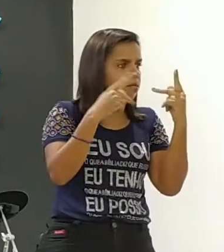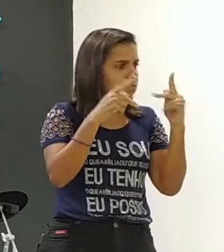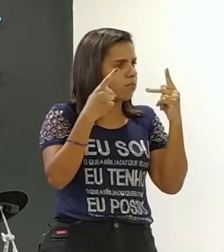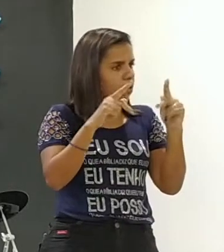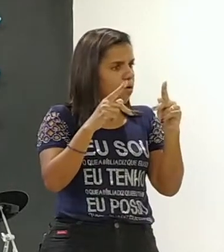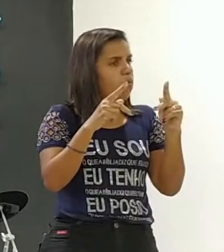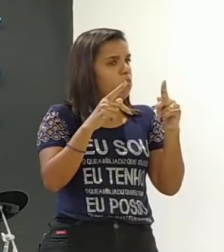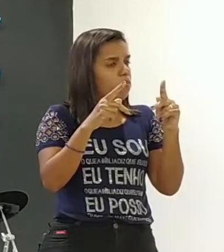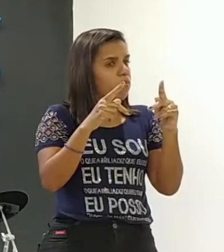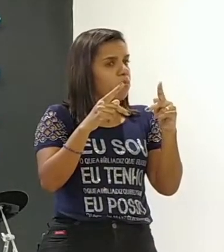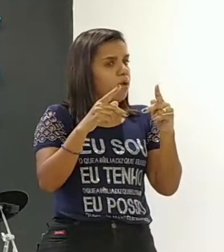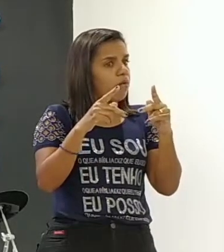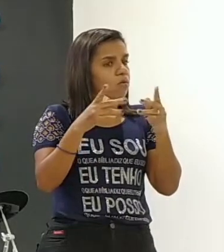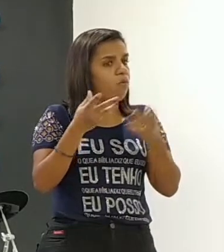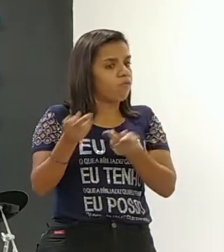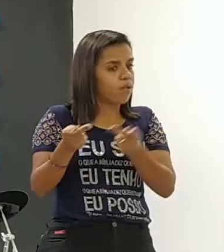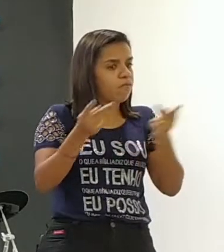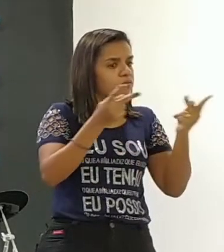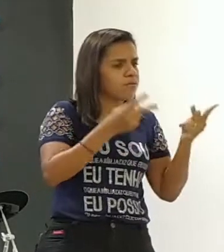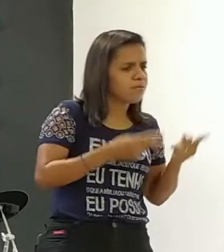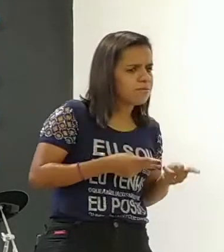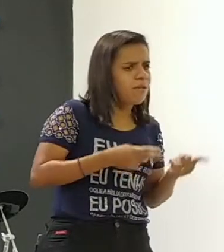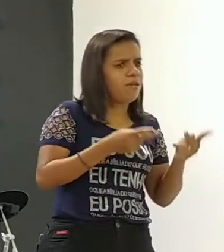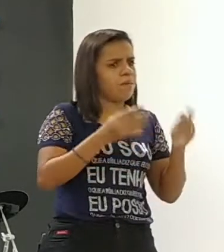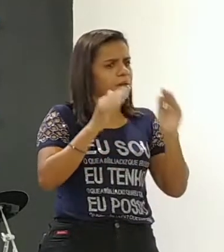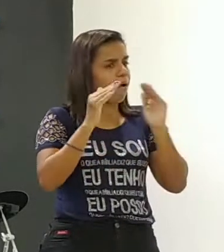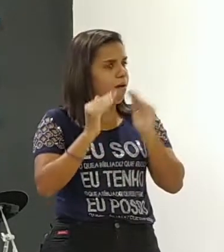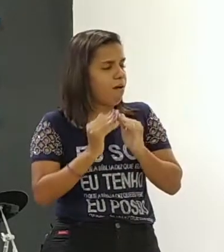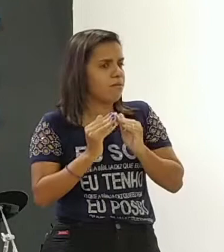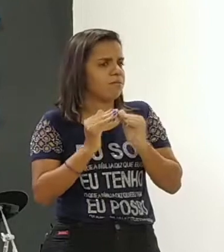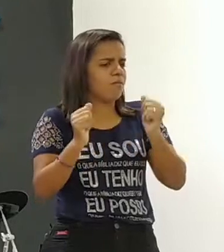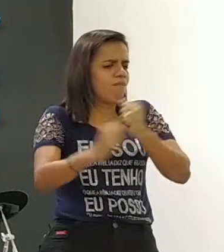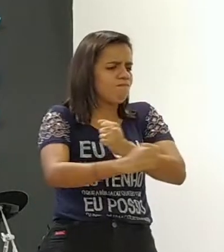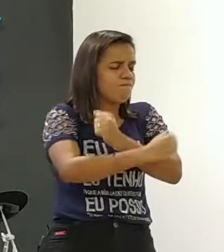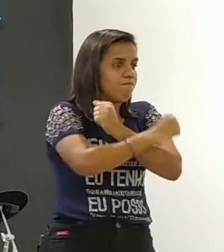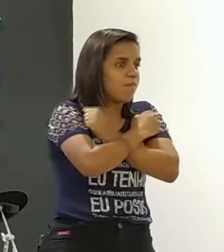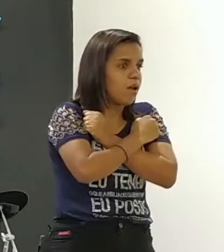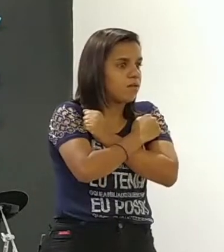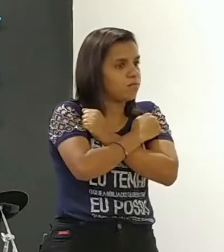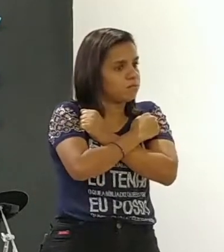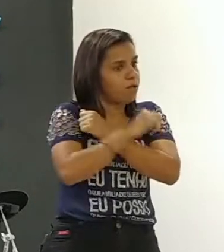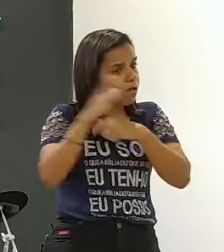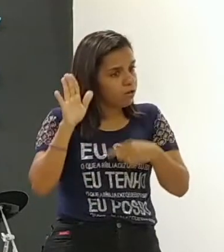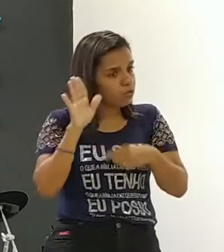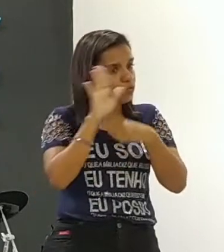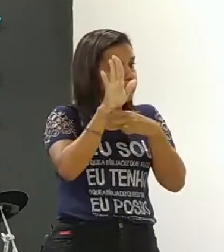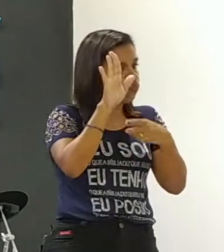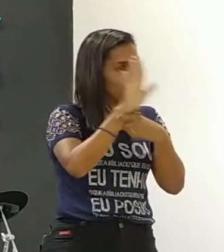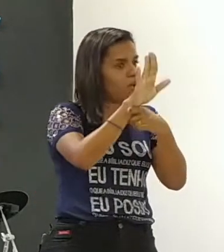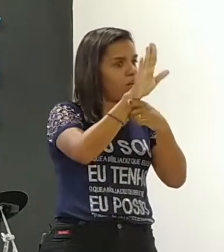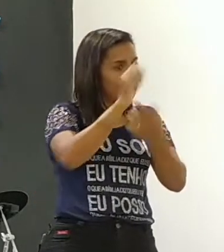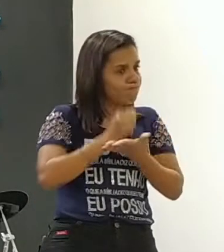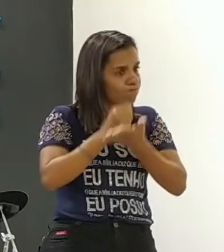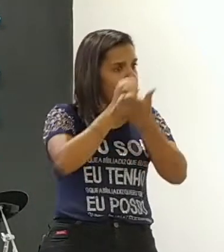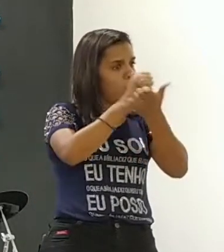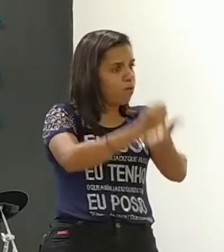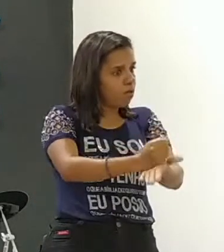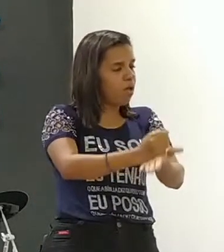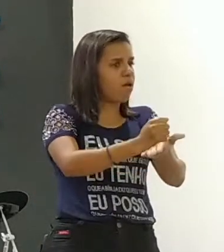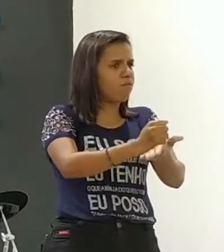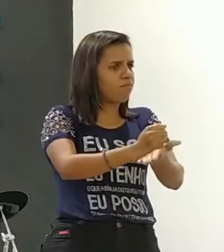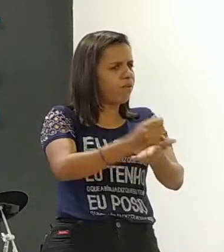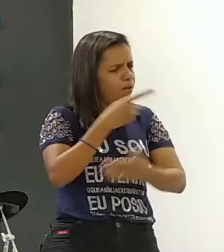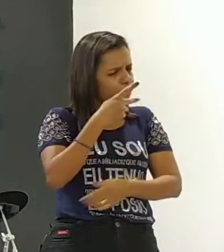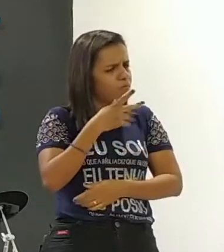palavra, receber você naquela porta, te dar um abraço. É ajudar você a carregar a tua cruz. É falar para